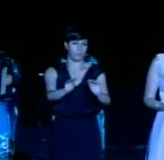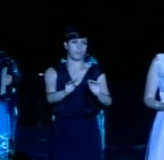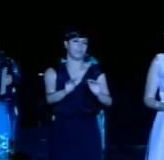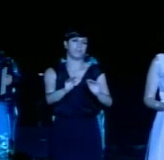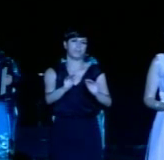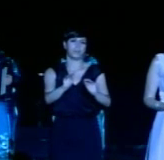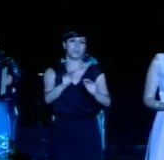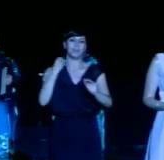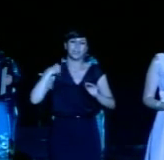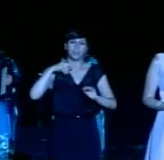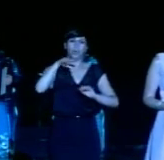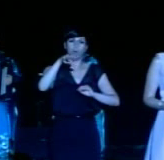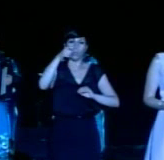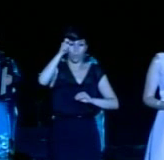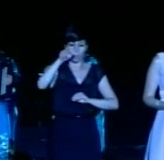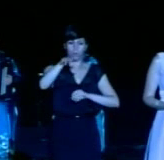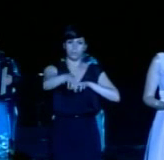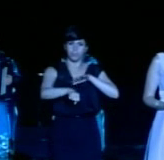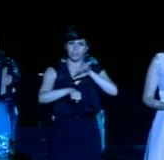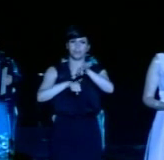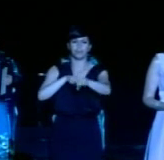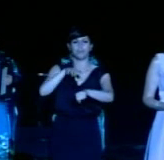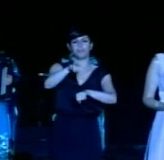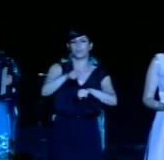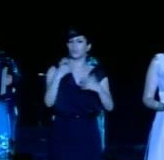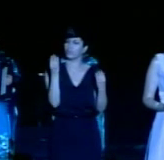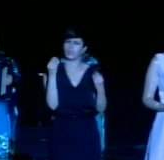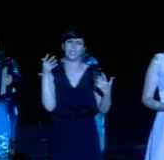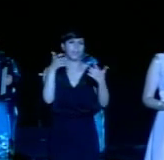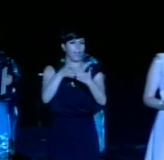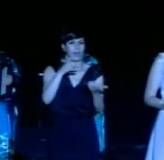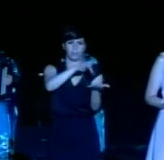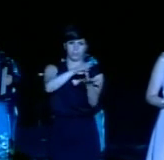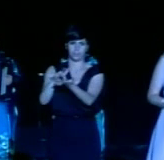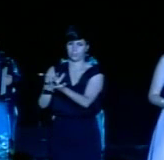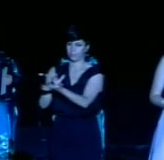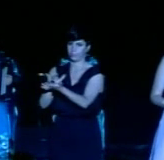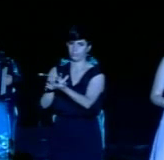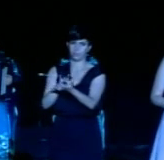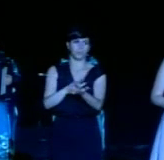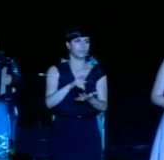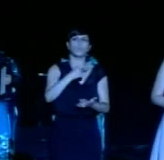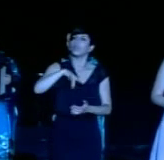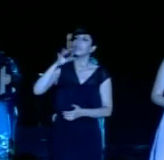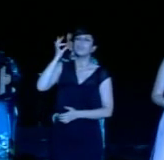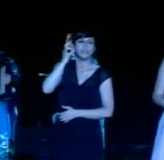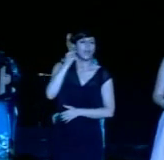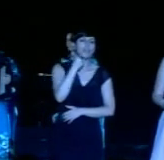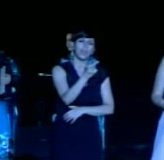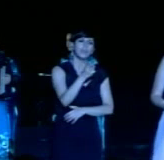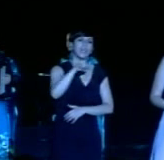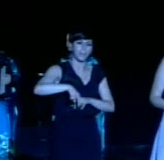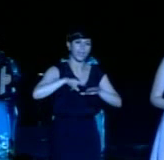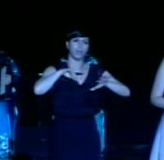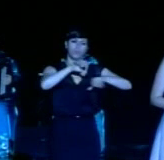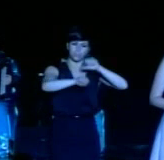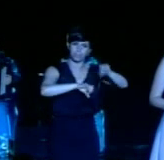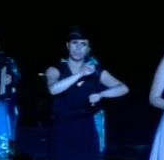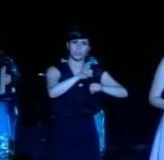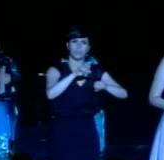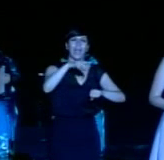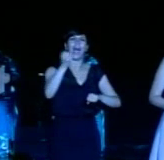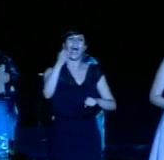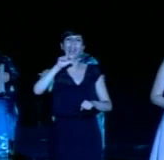sido conquistado y ha sido víctima de muchas guerras en su territorio. Y conquistadores también ellos, porque no en vano son descendientes